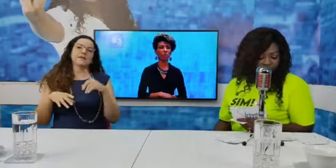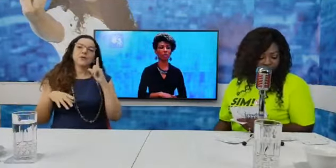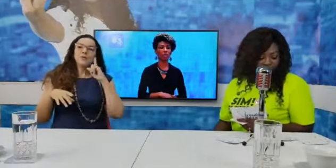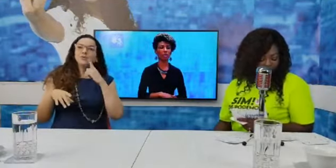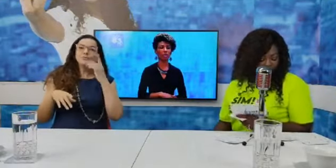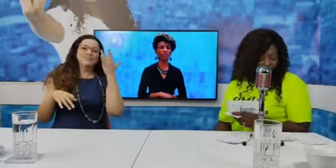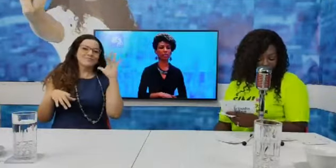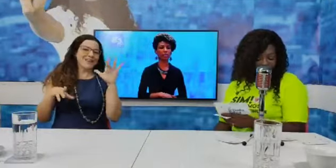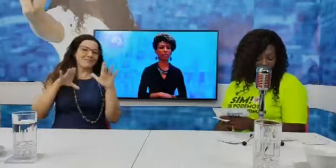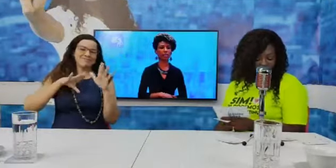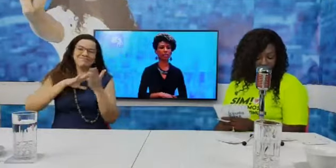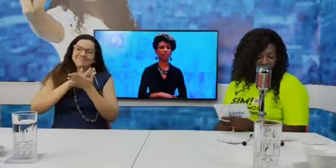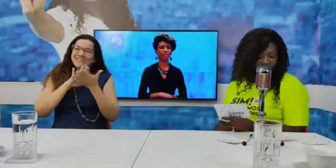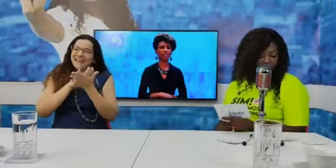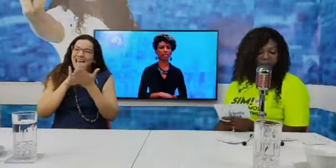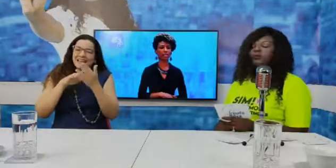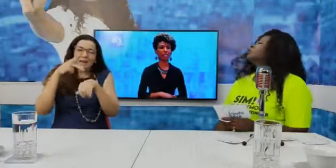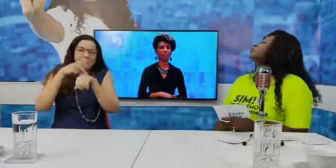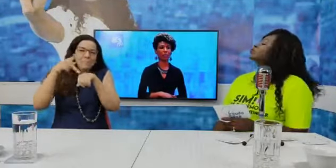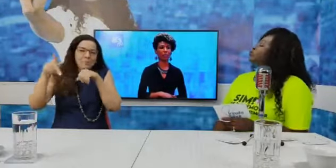ajudo em português, a escrita em português.